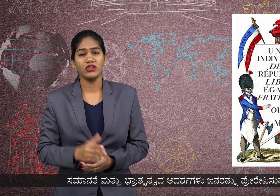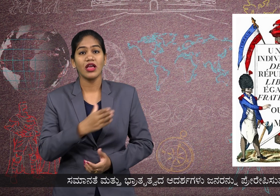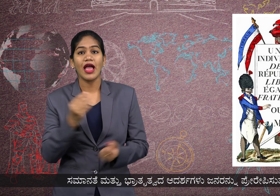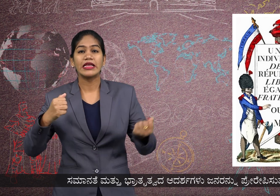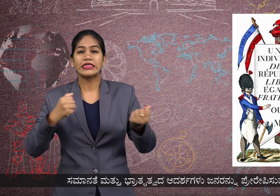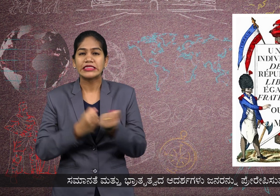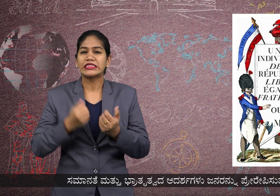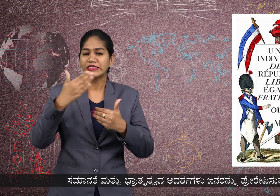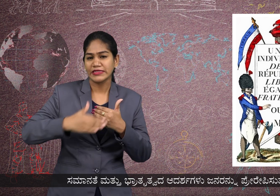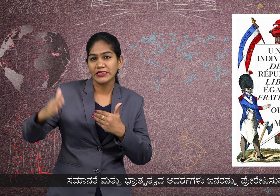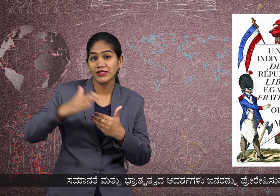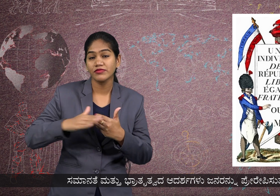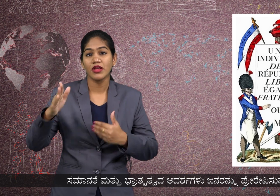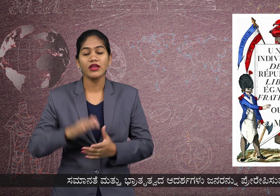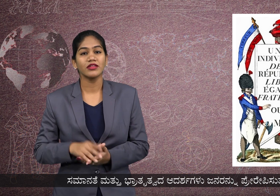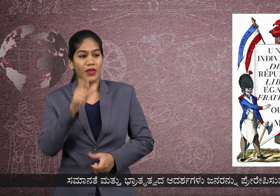ಇದ್ವು.